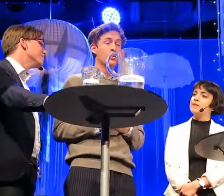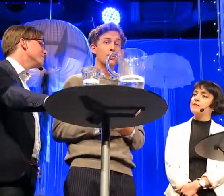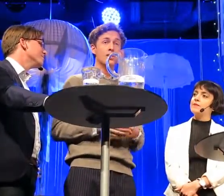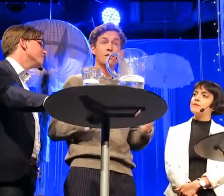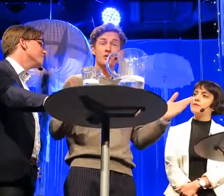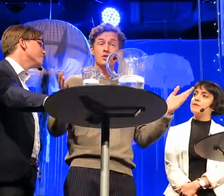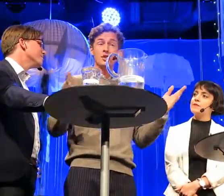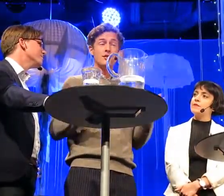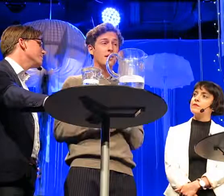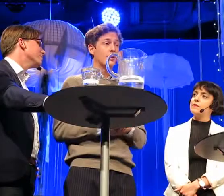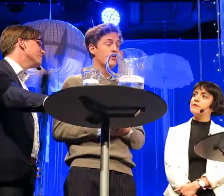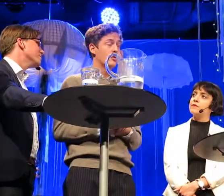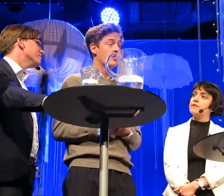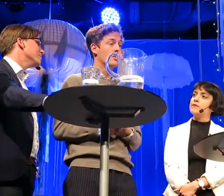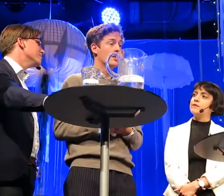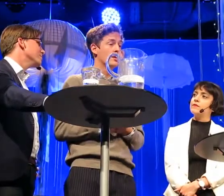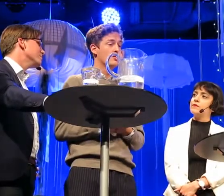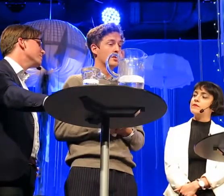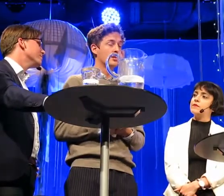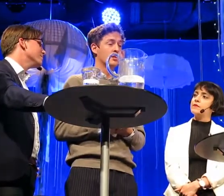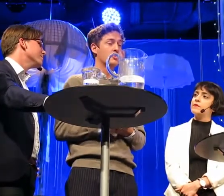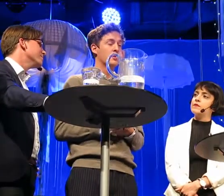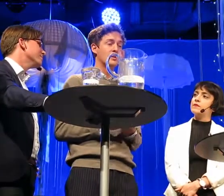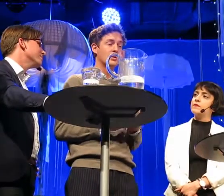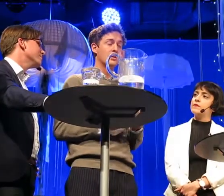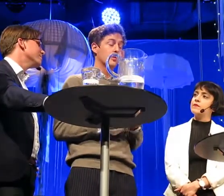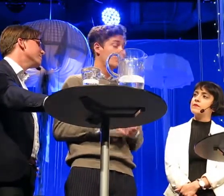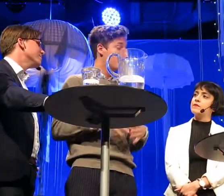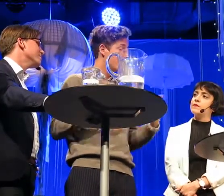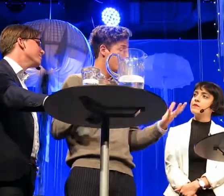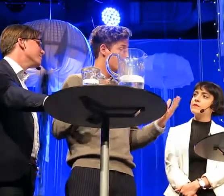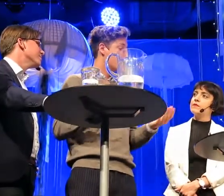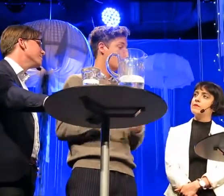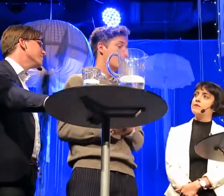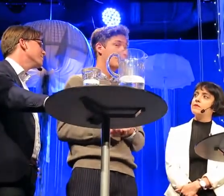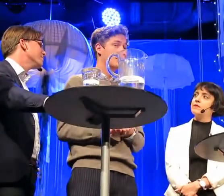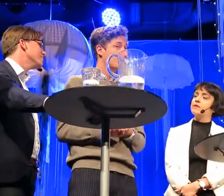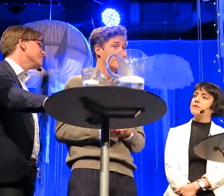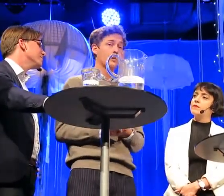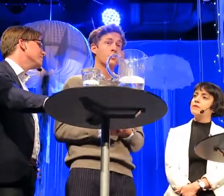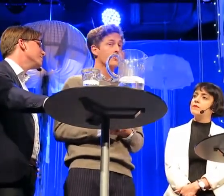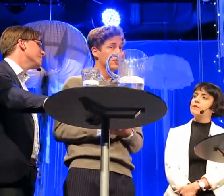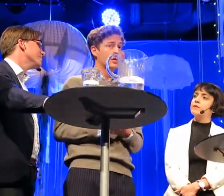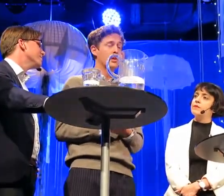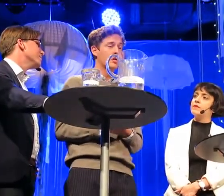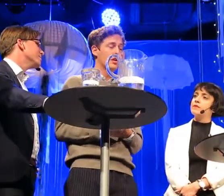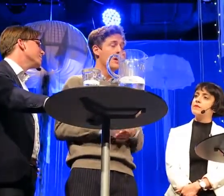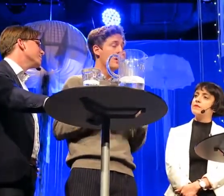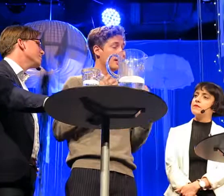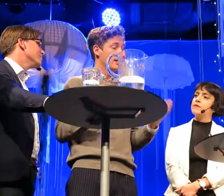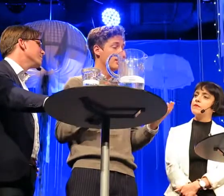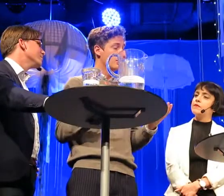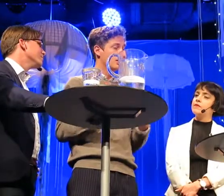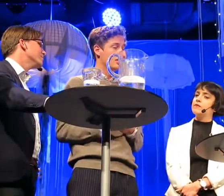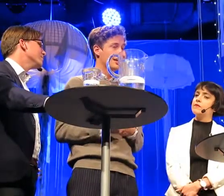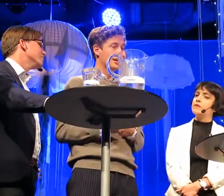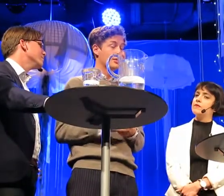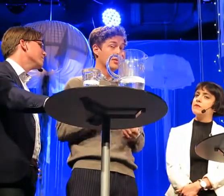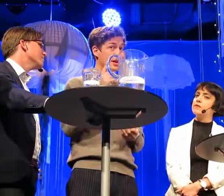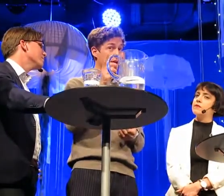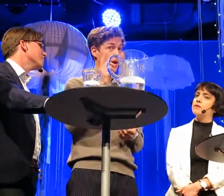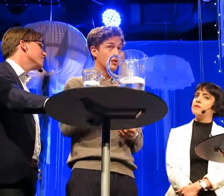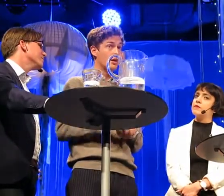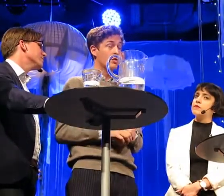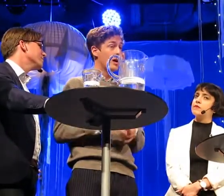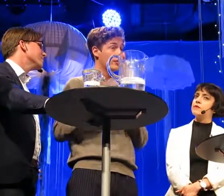i budgeten, det är första gången jag säger det för någon som inte sitter på kansliet, vi kommer biffa upp de 4 miljarderna till 5,4 miljarder i grön